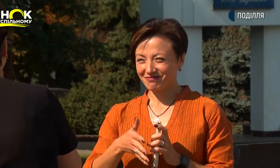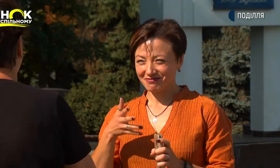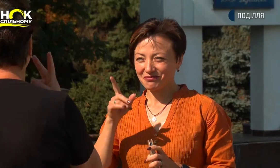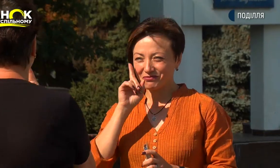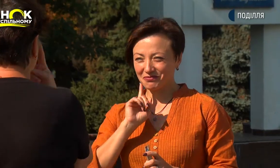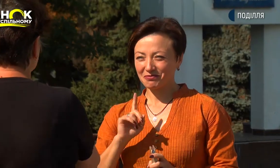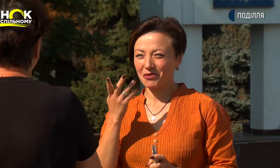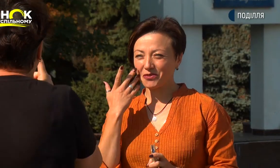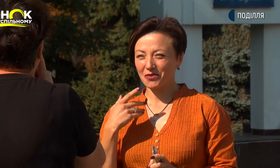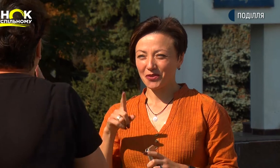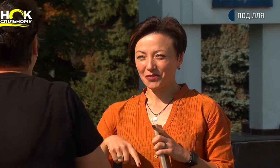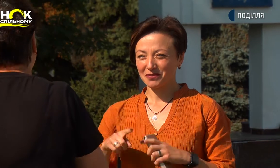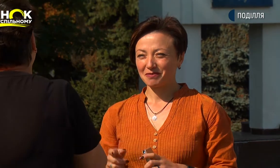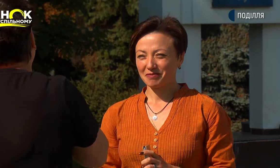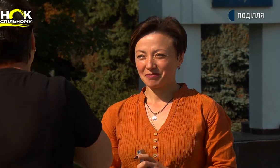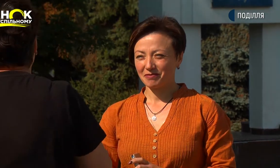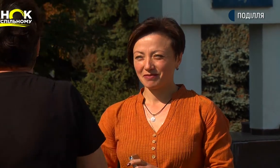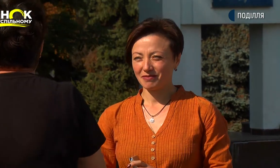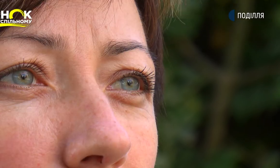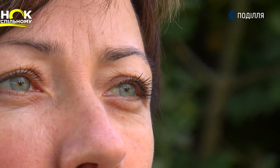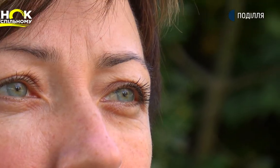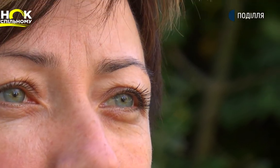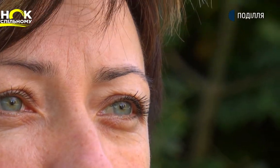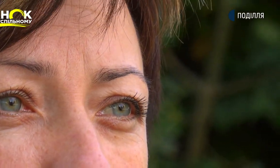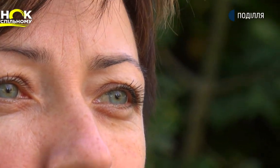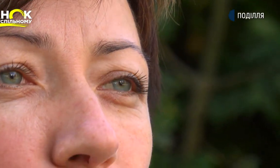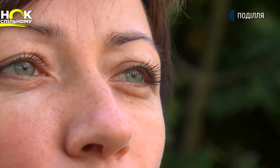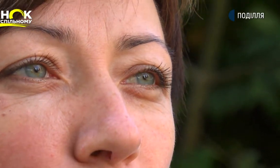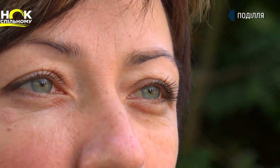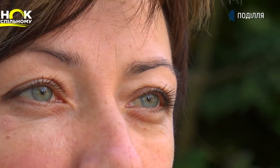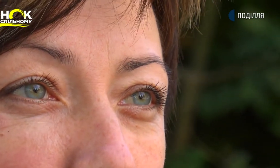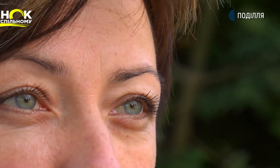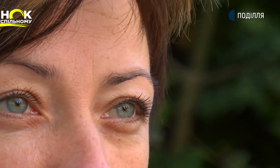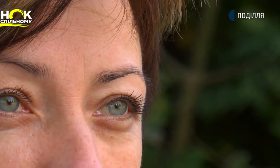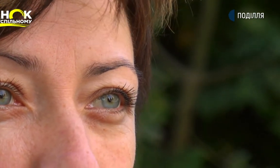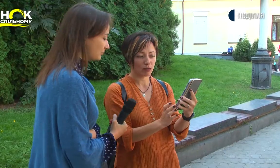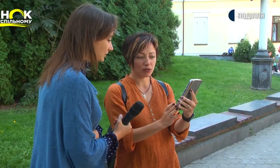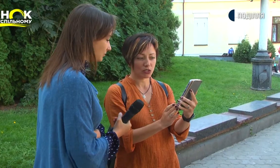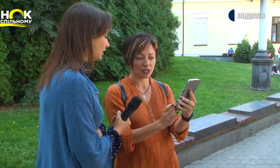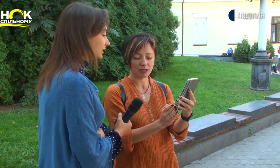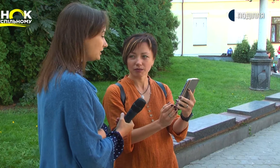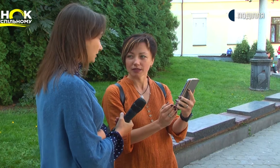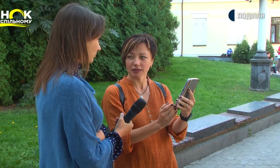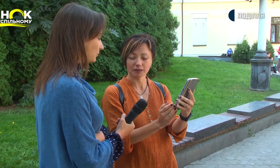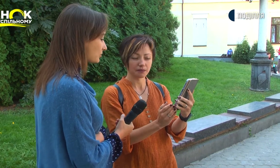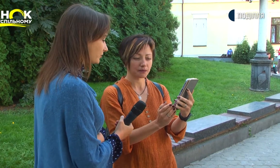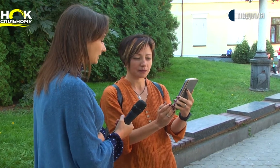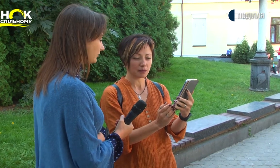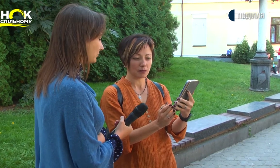серед людей без порушень слуху, розповідає перекладачка. І додає, завдяки інтернету та сучасним технологіям, для тих, хто звик